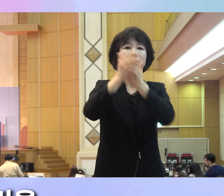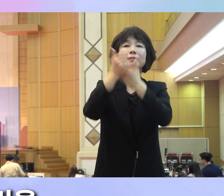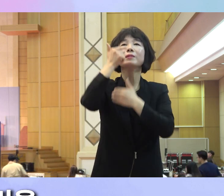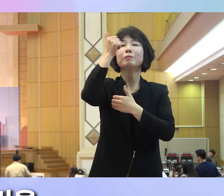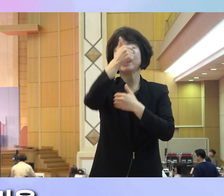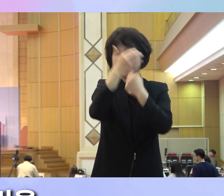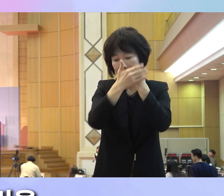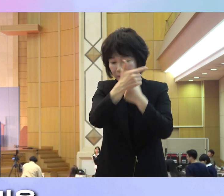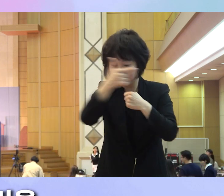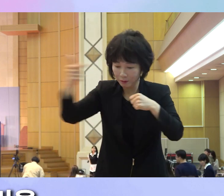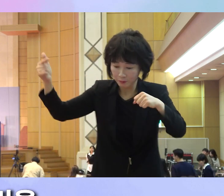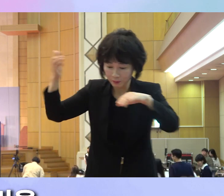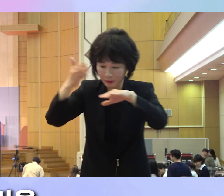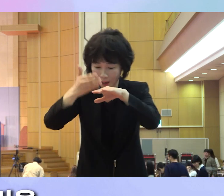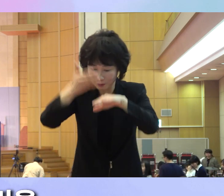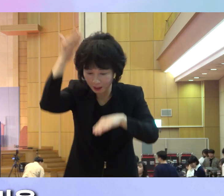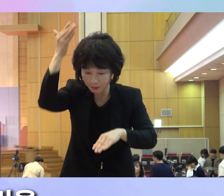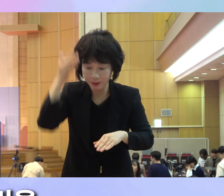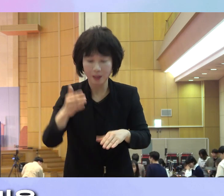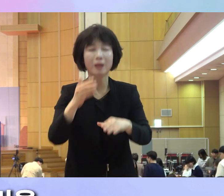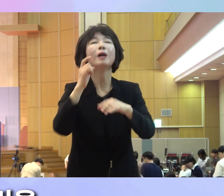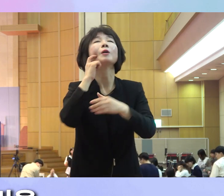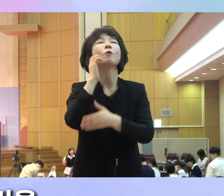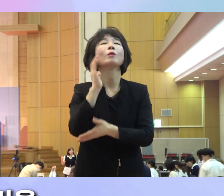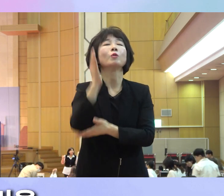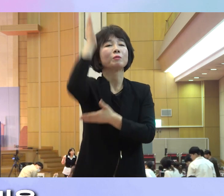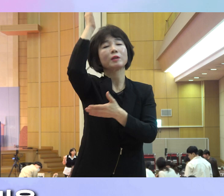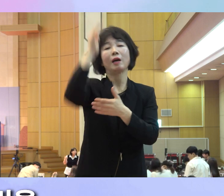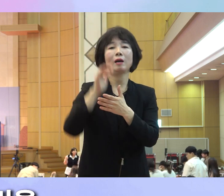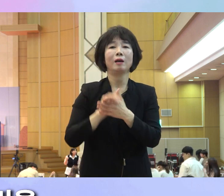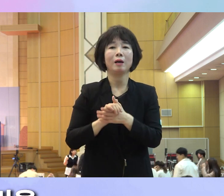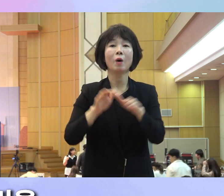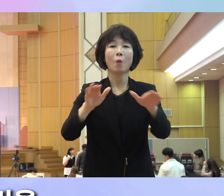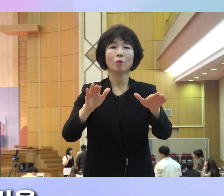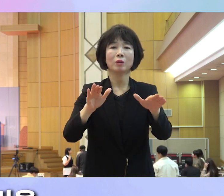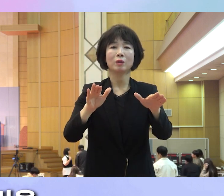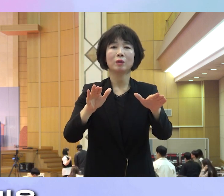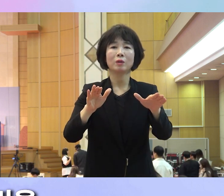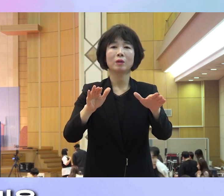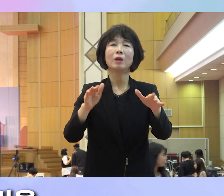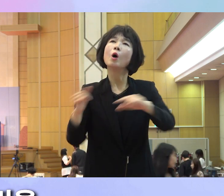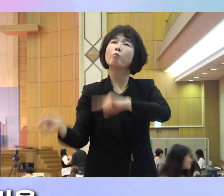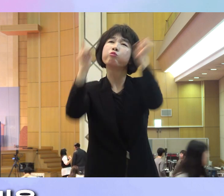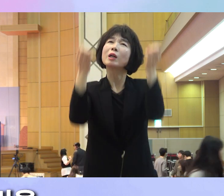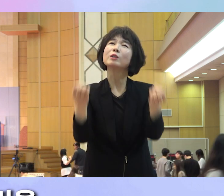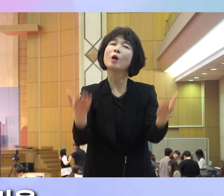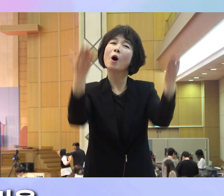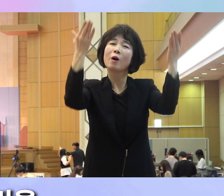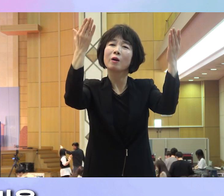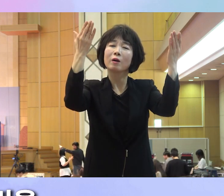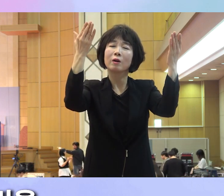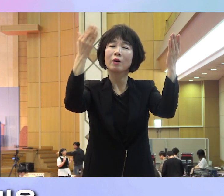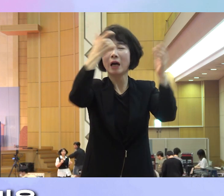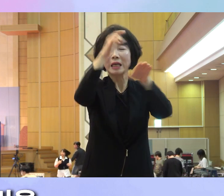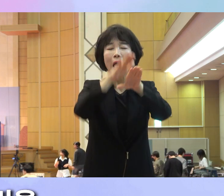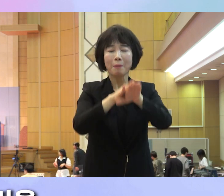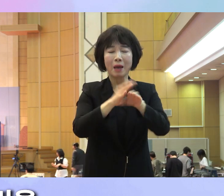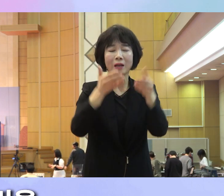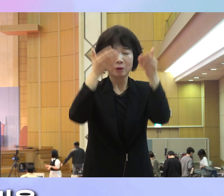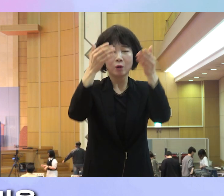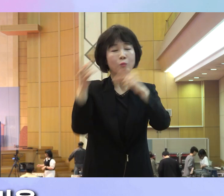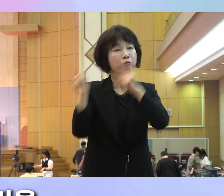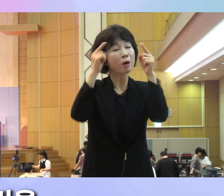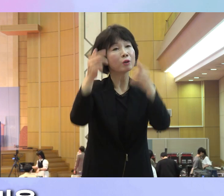아버지, 은혜와 사랑을 진심으로 감사와 찬송과 영광을 돌리옵나이다. 오늘은 부활절 예배를 드리고